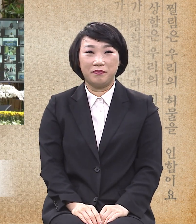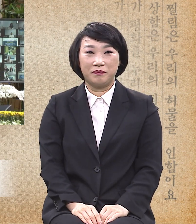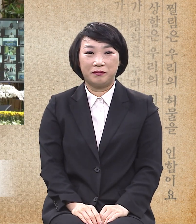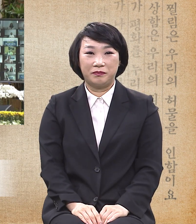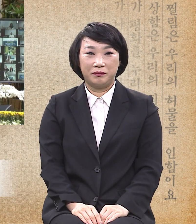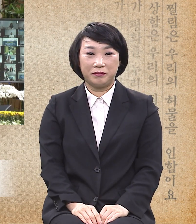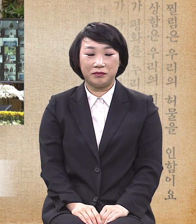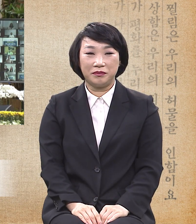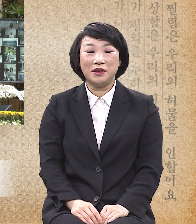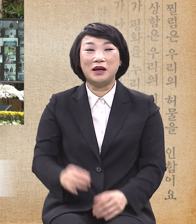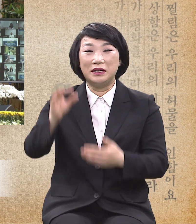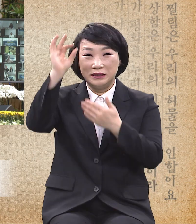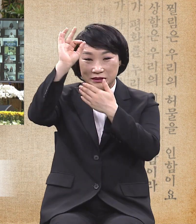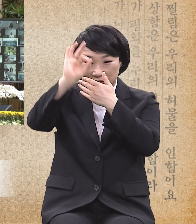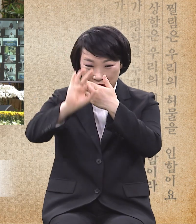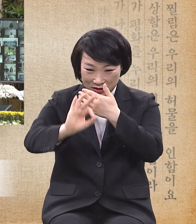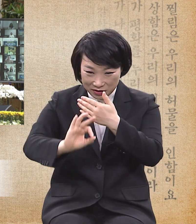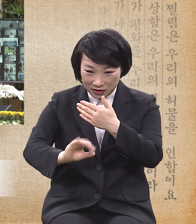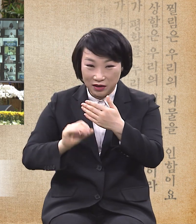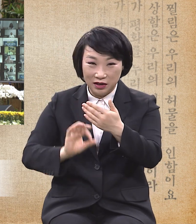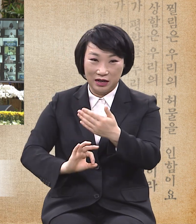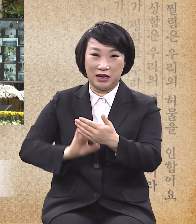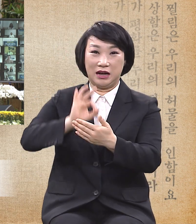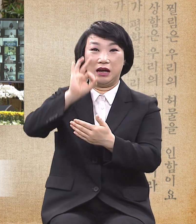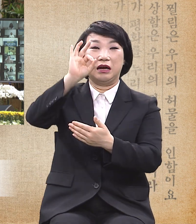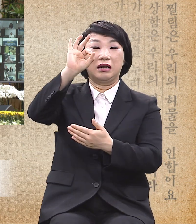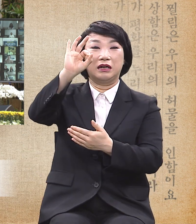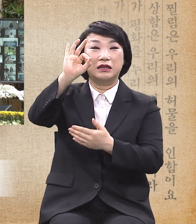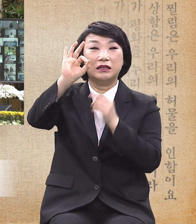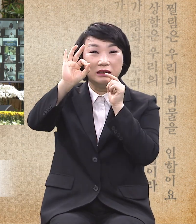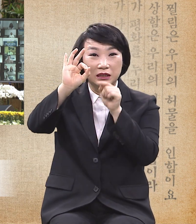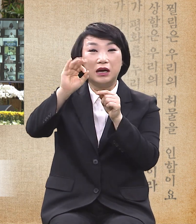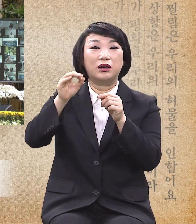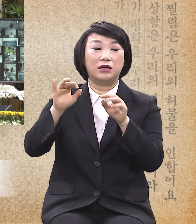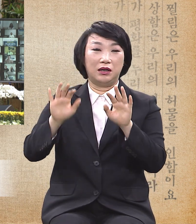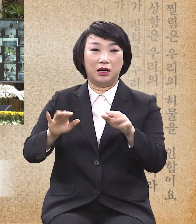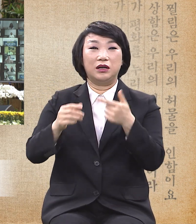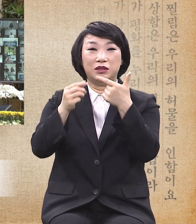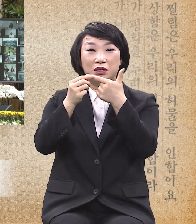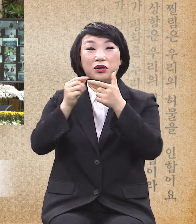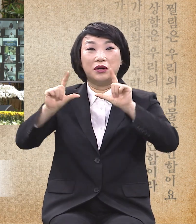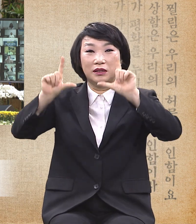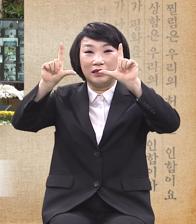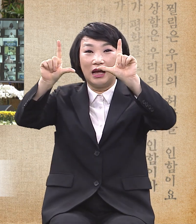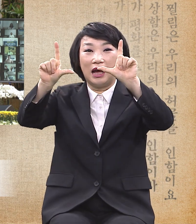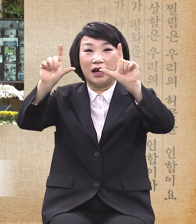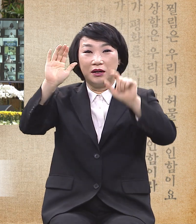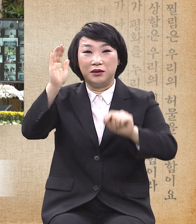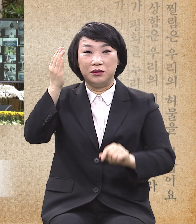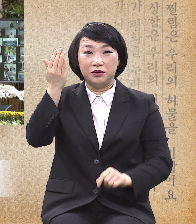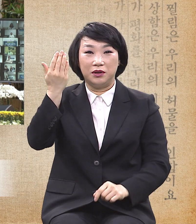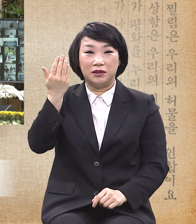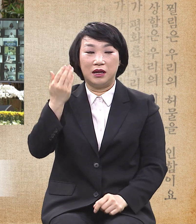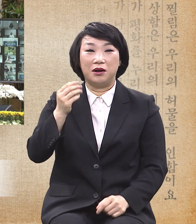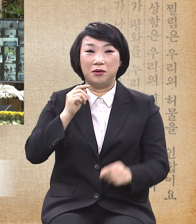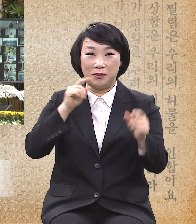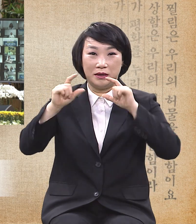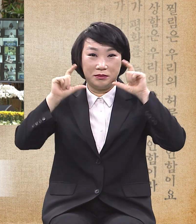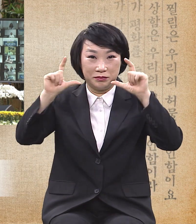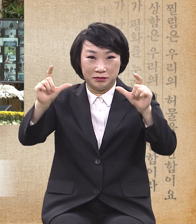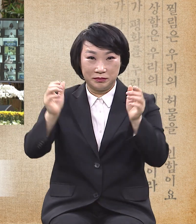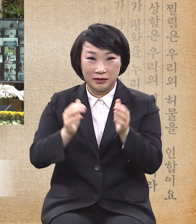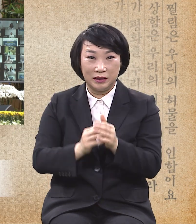말씀하시면서 저녁이 되고 아침이 되니 이는 여섯째 날이니라 라고